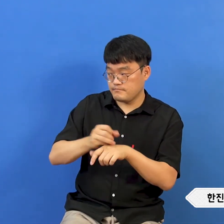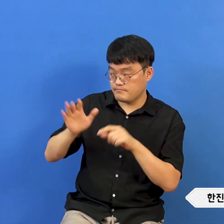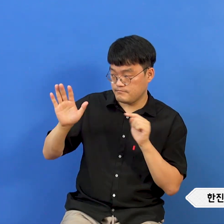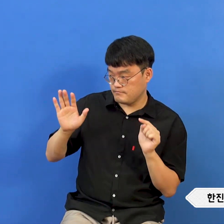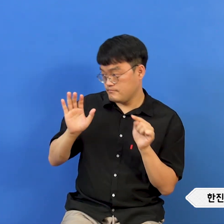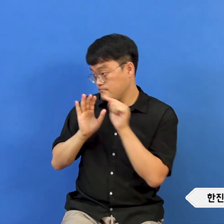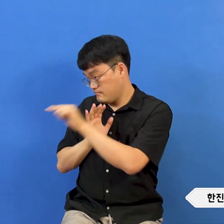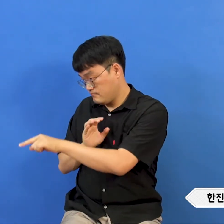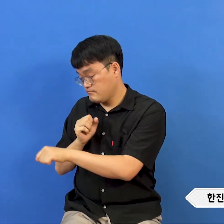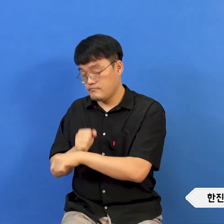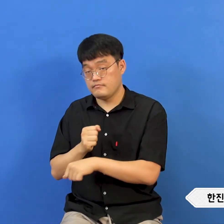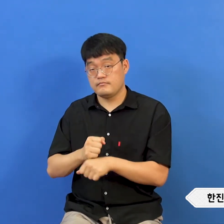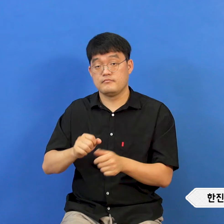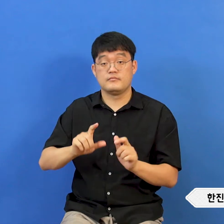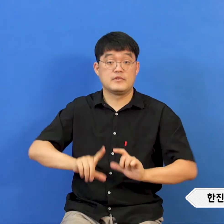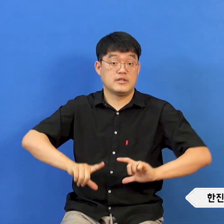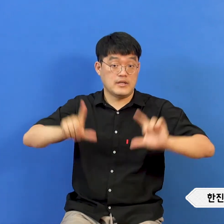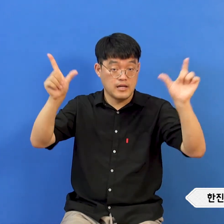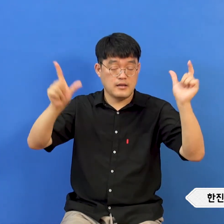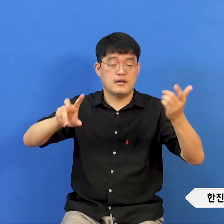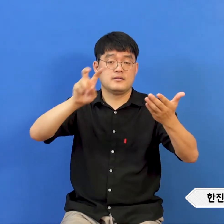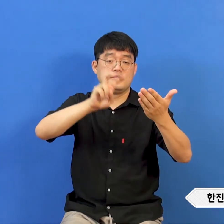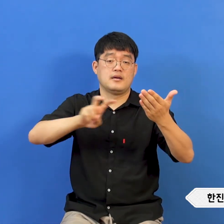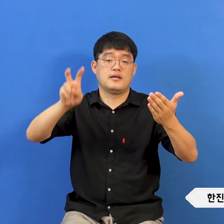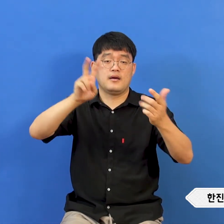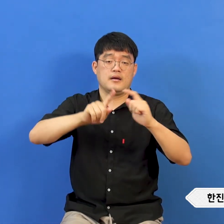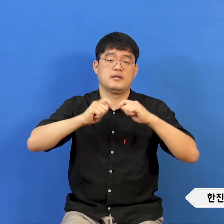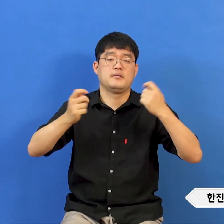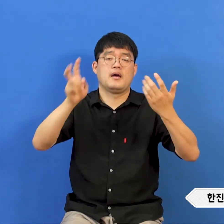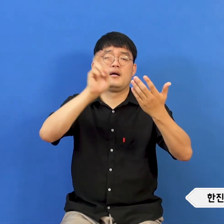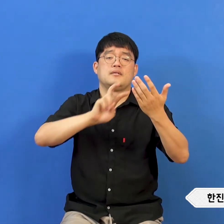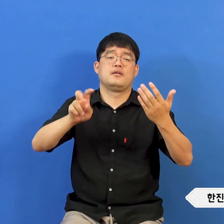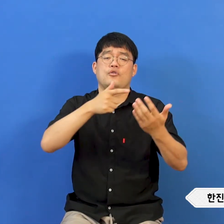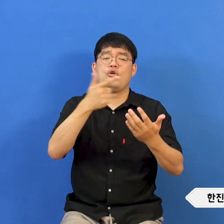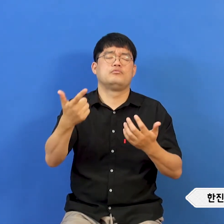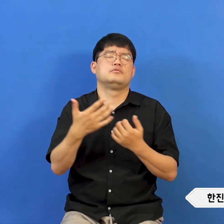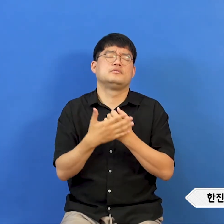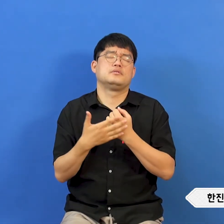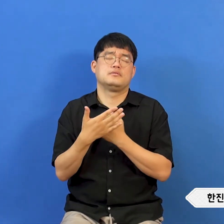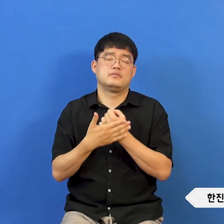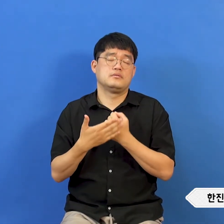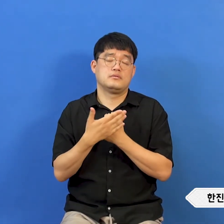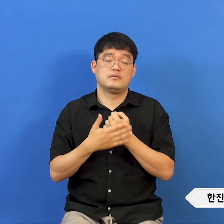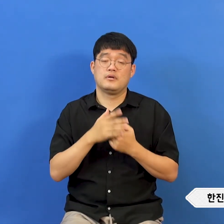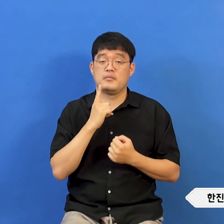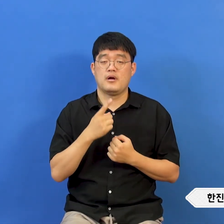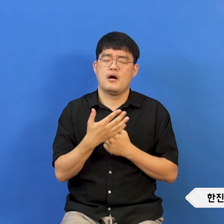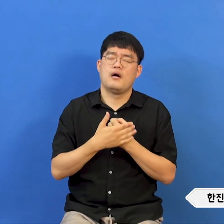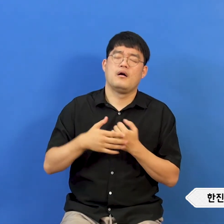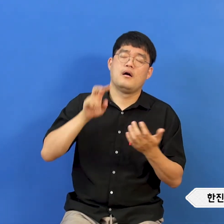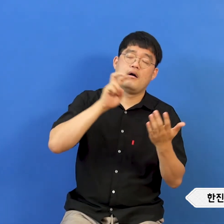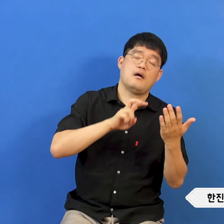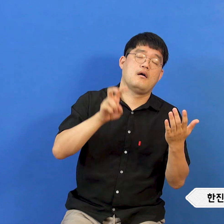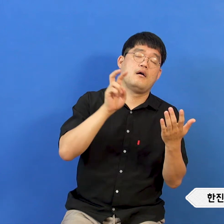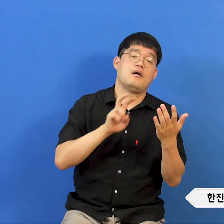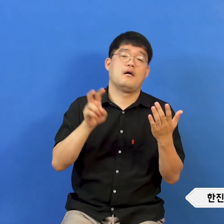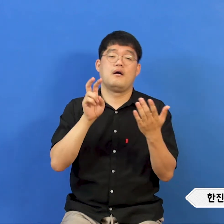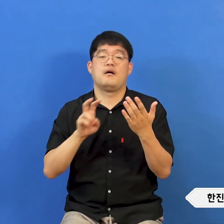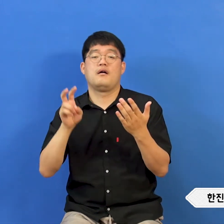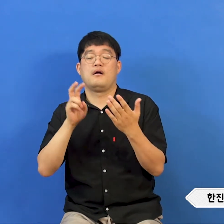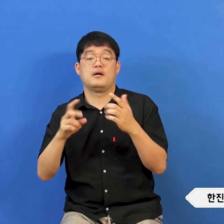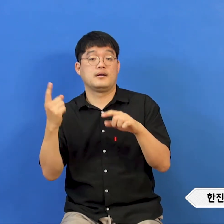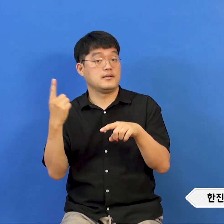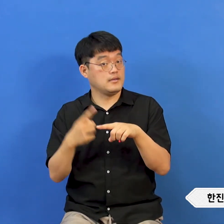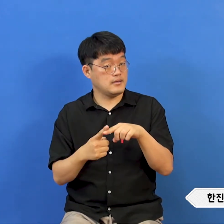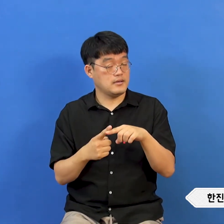들어갔습니다. 그날따라 찬양팀 찬양이 너무 은혜로웠습니다. 은혜로운 찬송을 한참 하다가